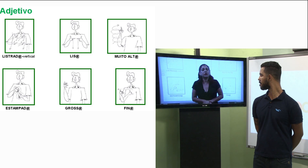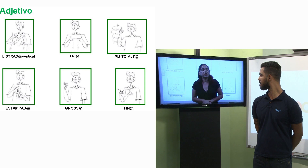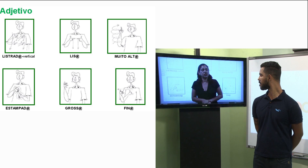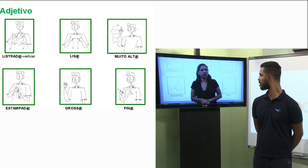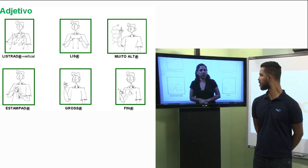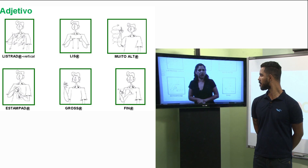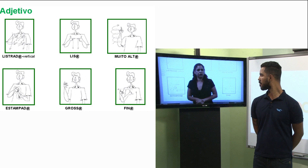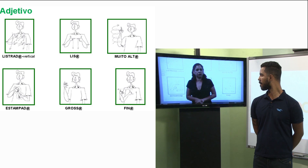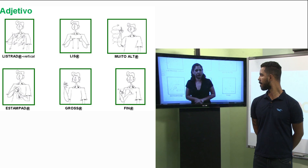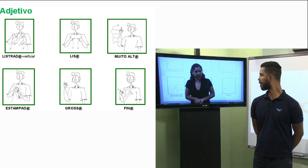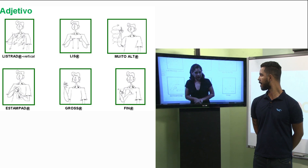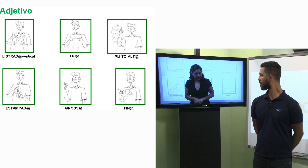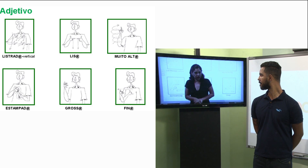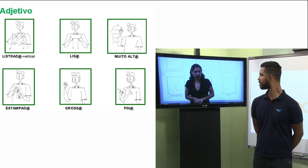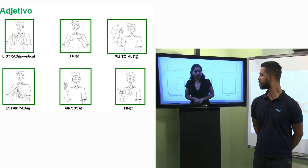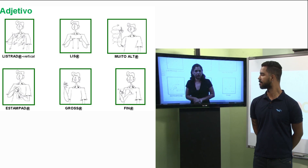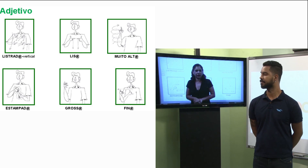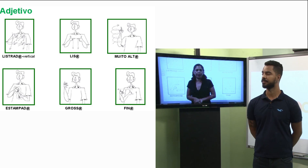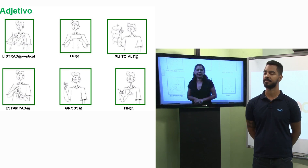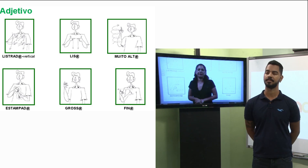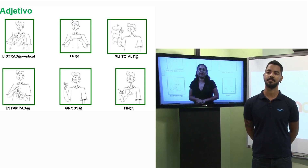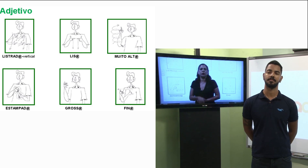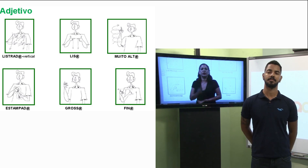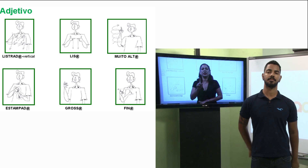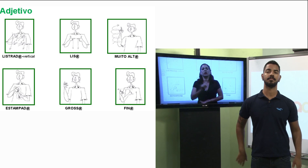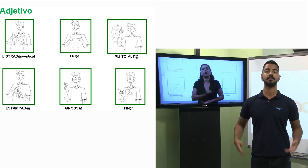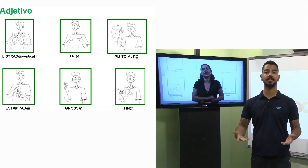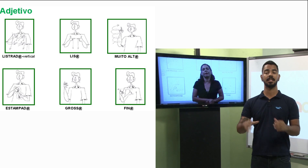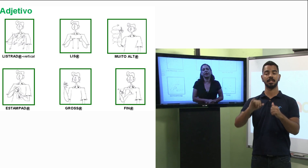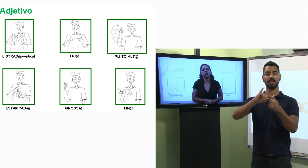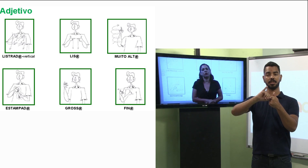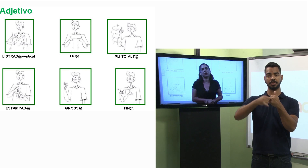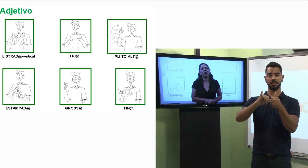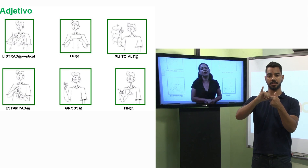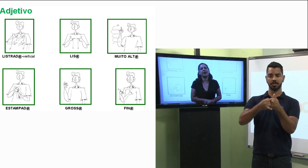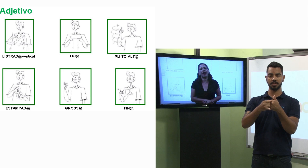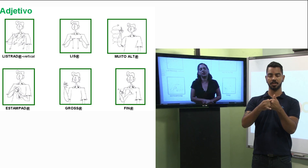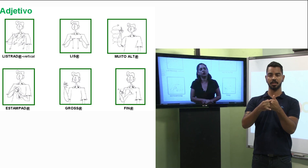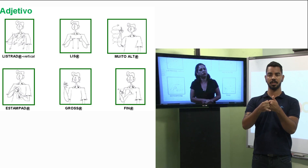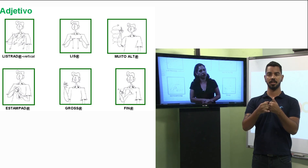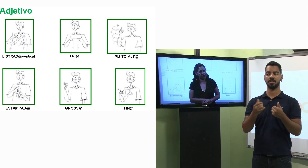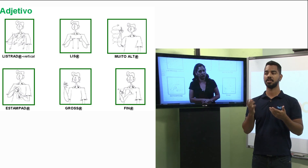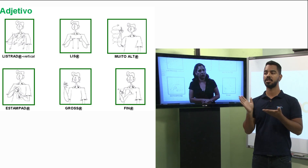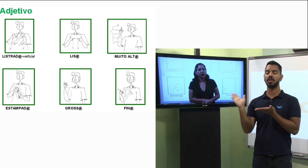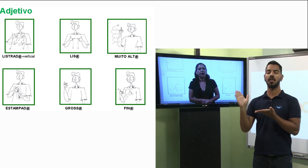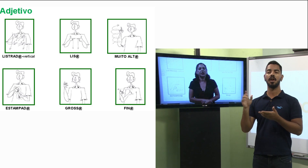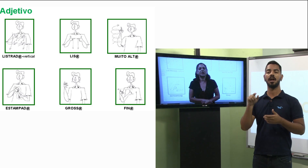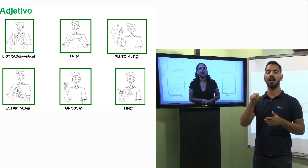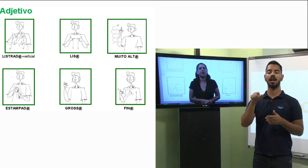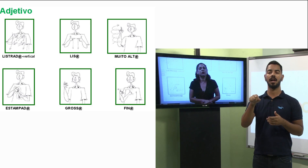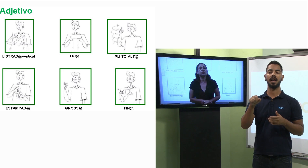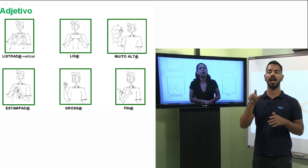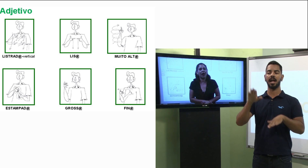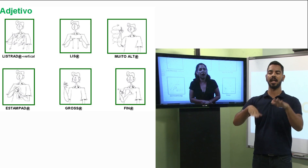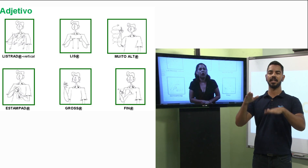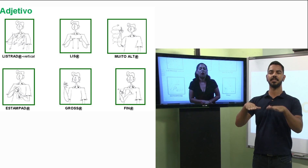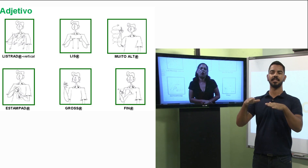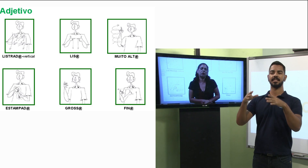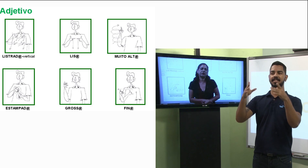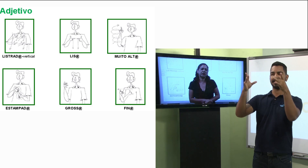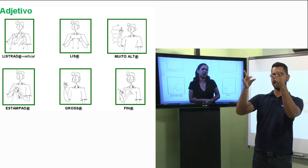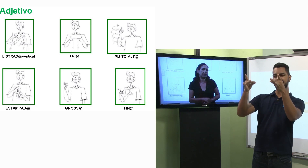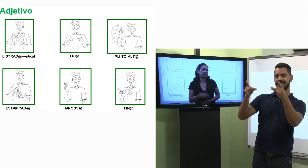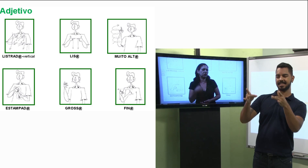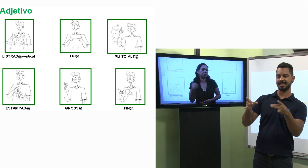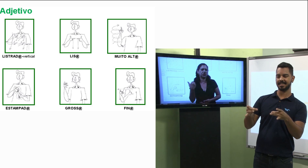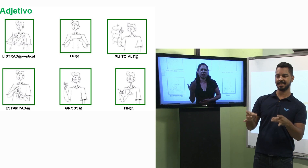Mas muitos adjetivos, por serem descritivos, apresentam iconicamente uma qualidade do objeto, desenhando no ar